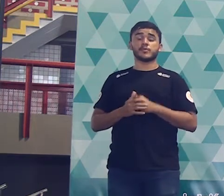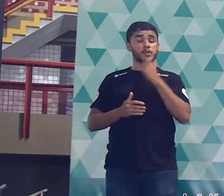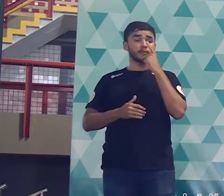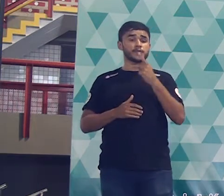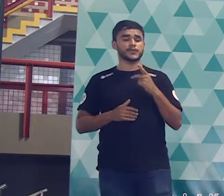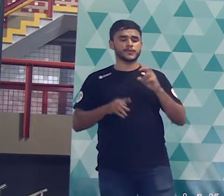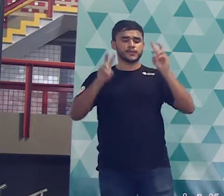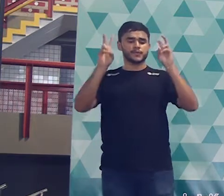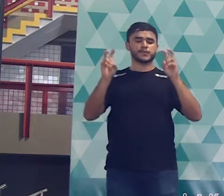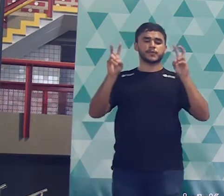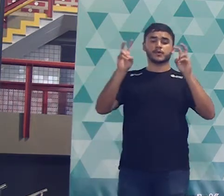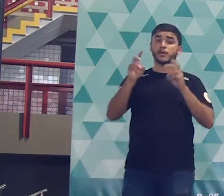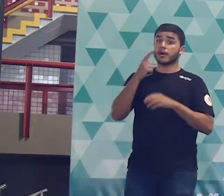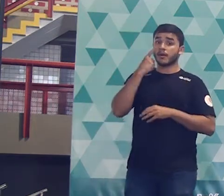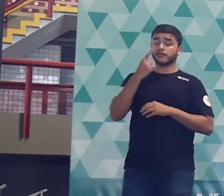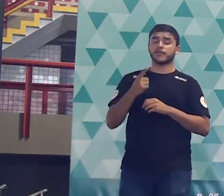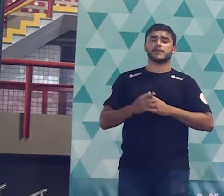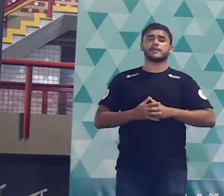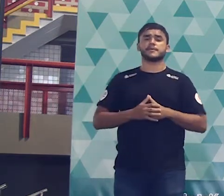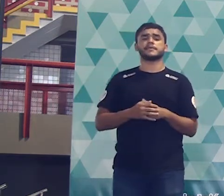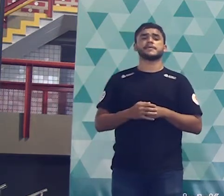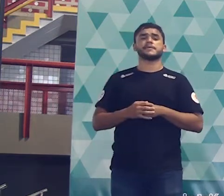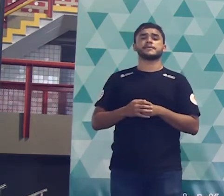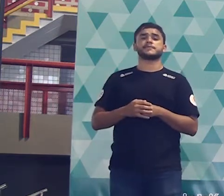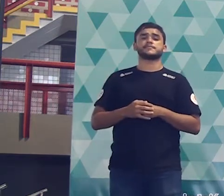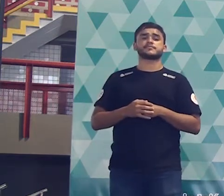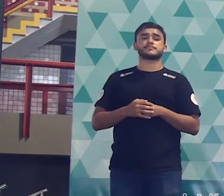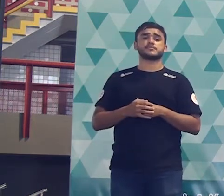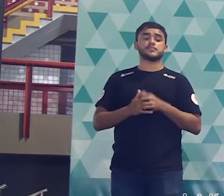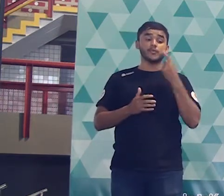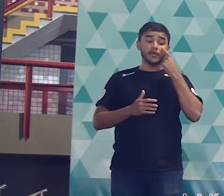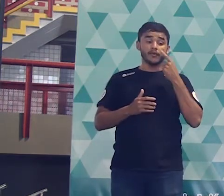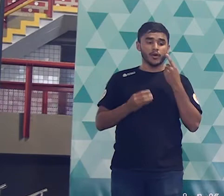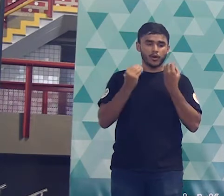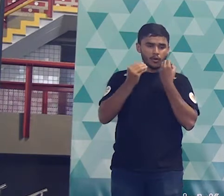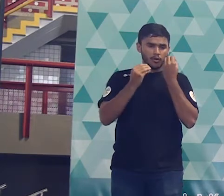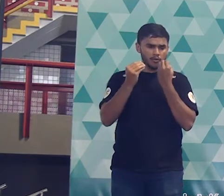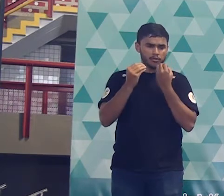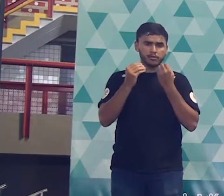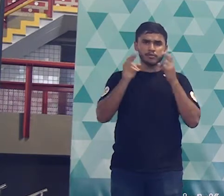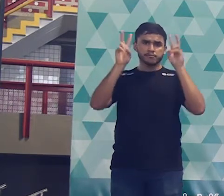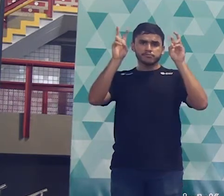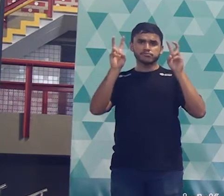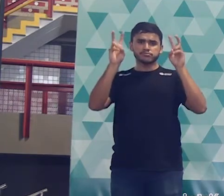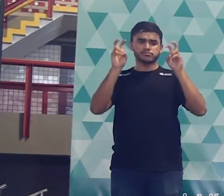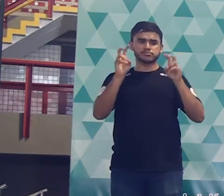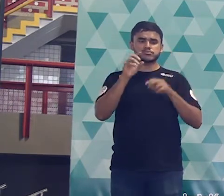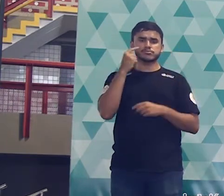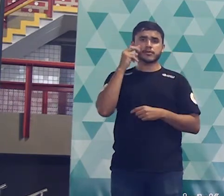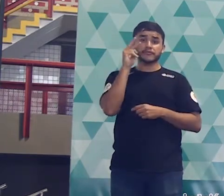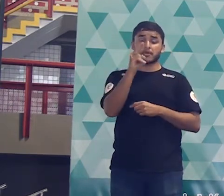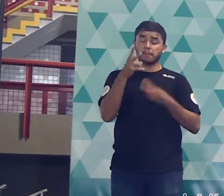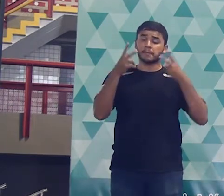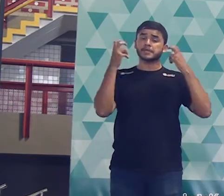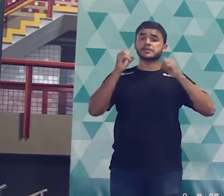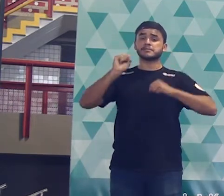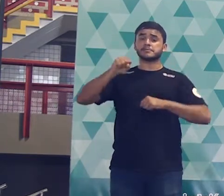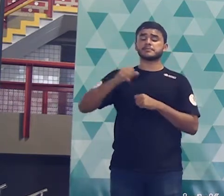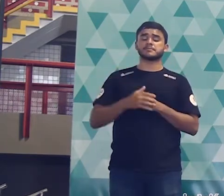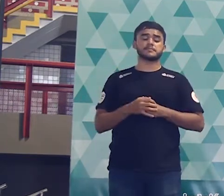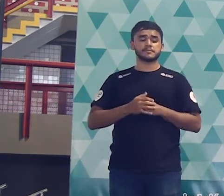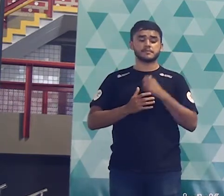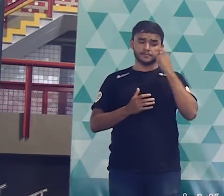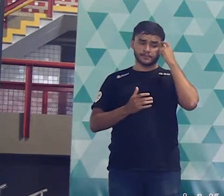negocinho bacana que a gente tem que ficar atento. É só ler a reação. Mas, Levi, eu não consigo ler. Consegue. A partir de agora você consegue. Quer